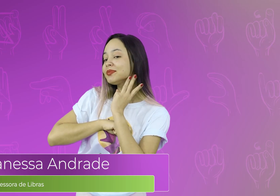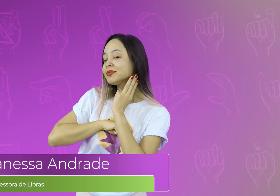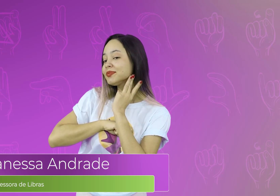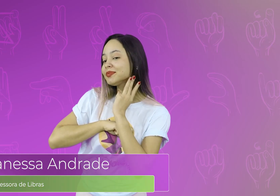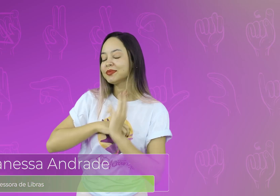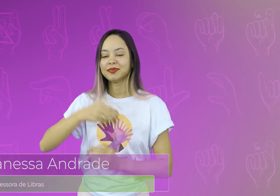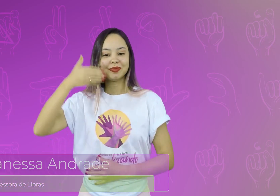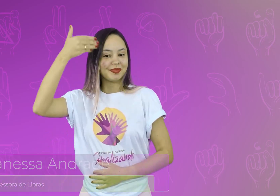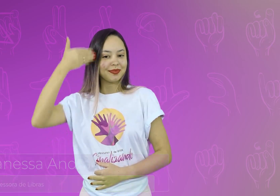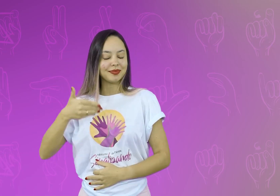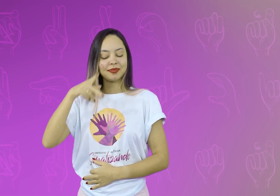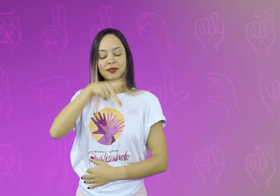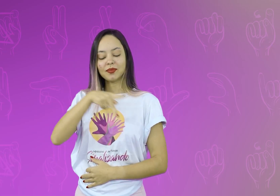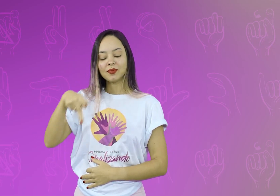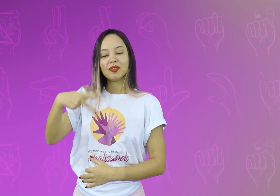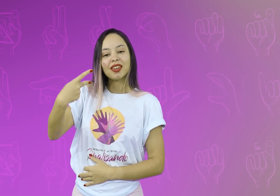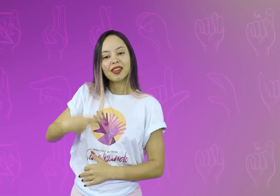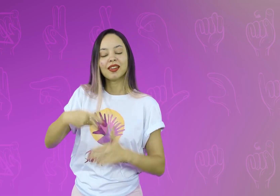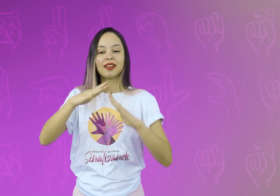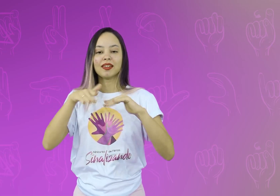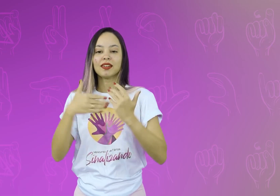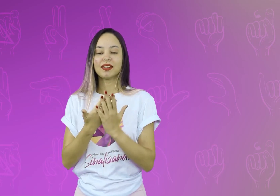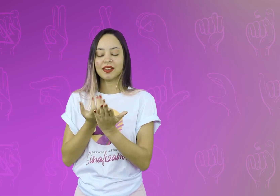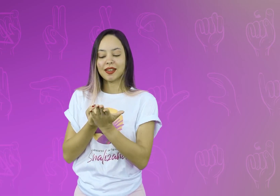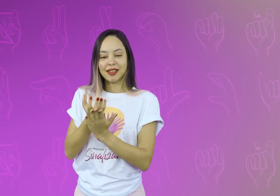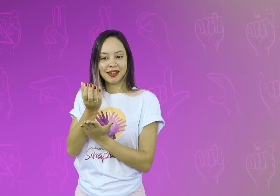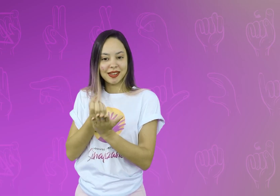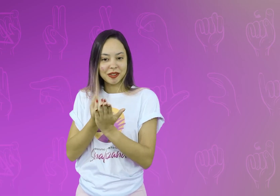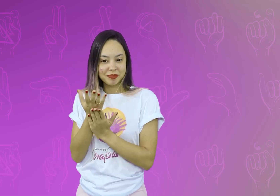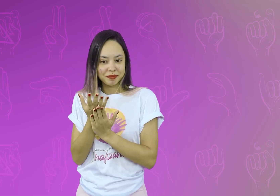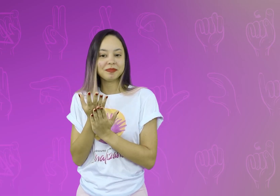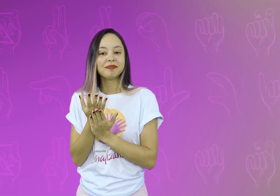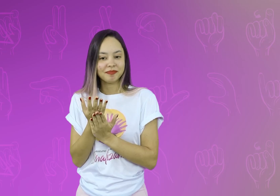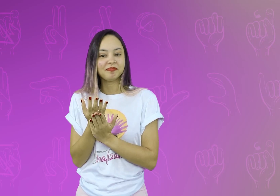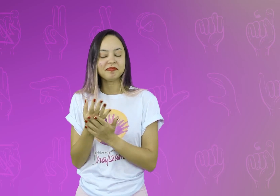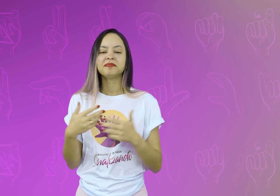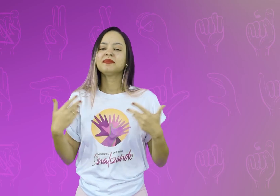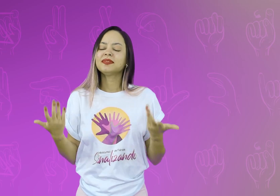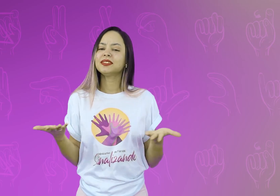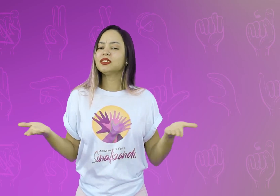Esse é o meu sinal. Eu sou professora aqui da Escola ETEPAC.